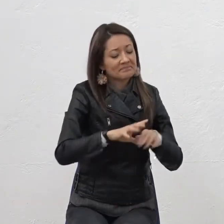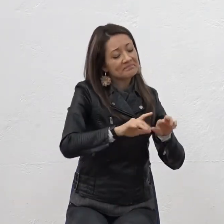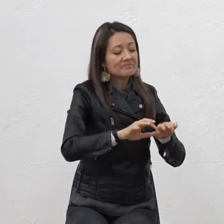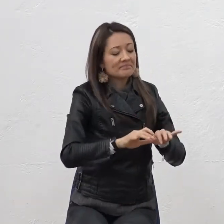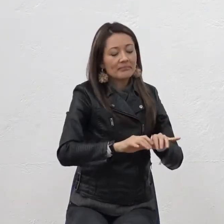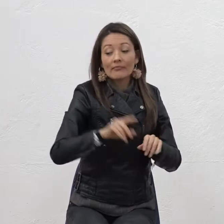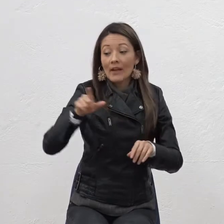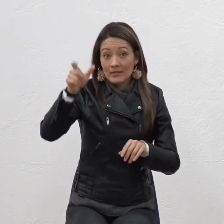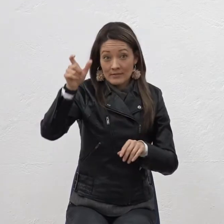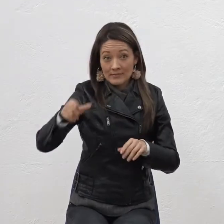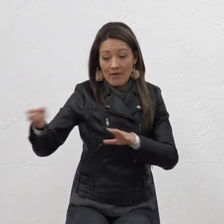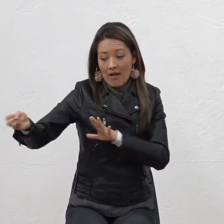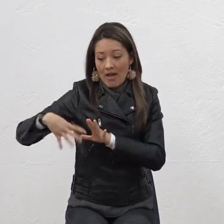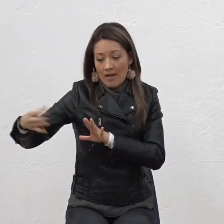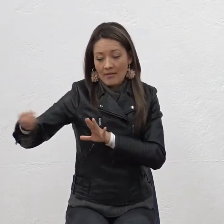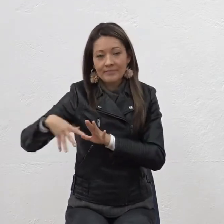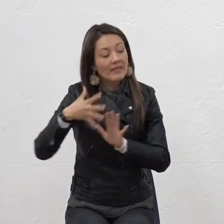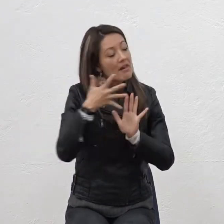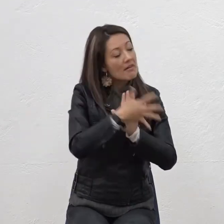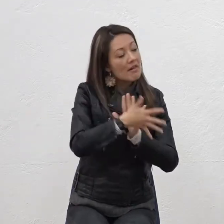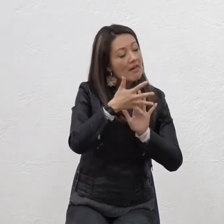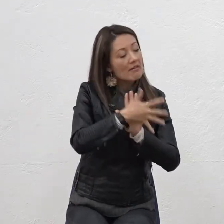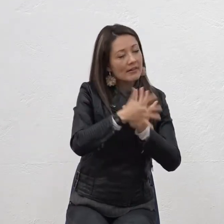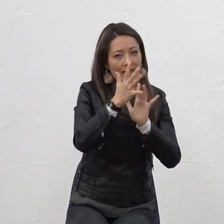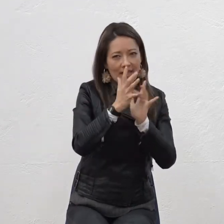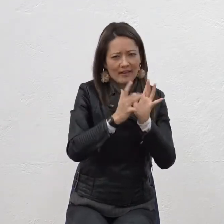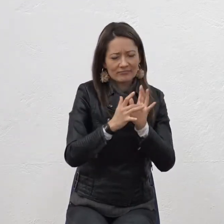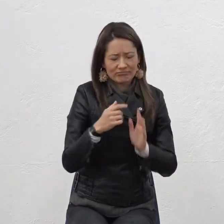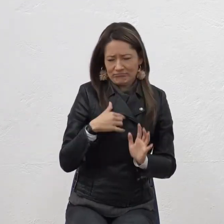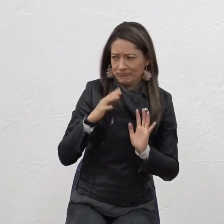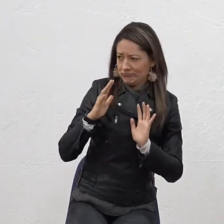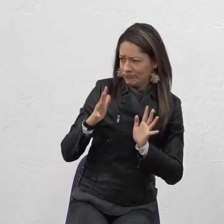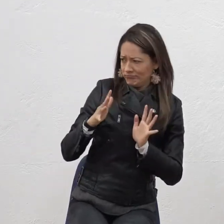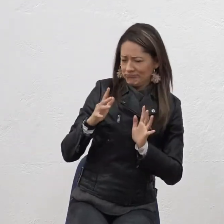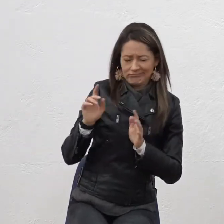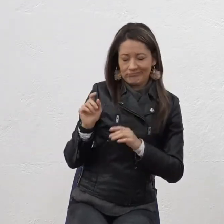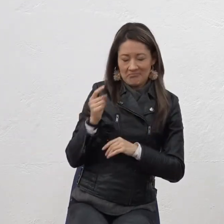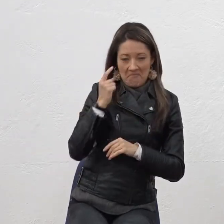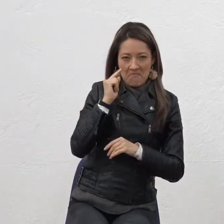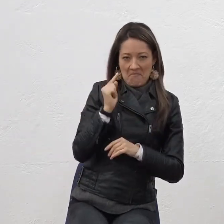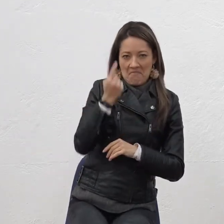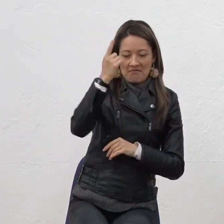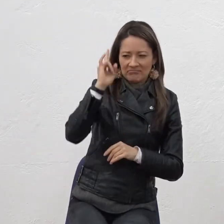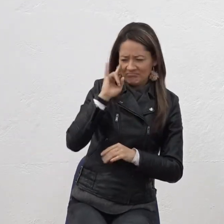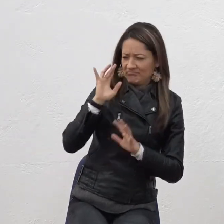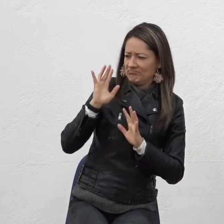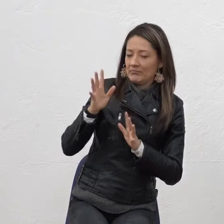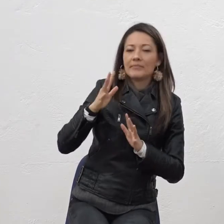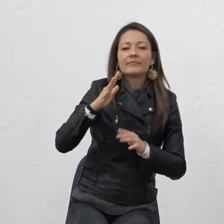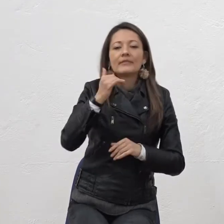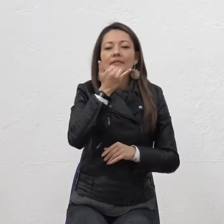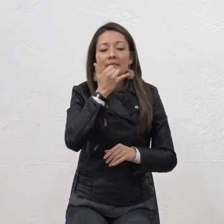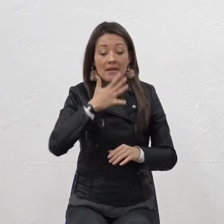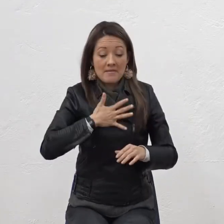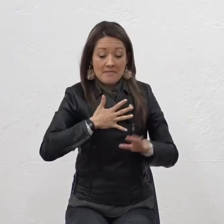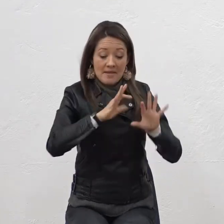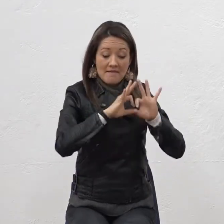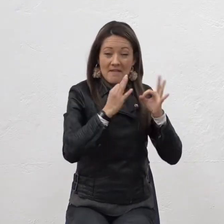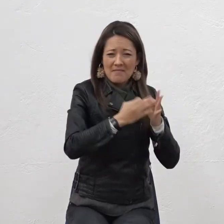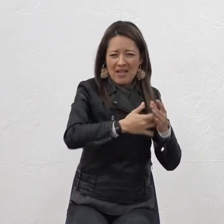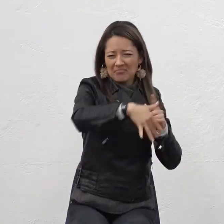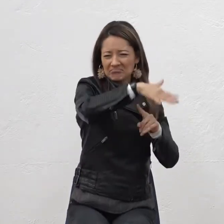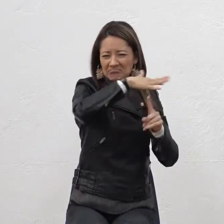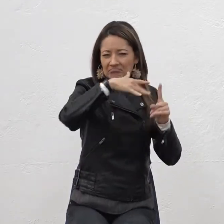empezó a hablarme del Señor Jesús. La verdad para mí fue nuevo. Yo crecí en una familia